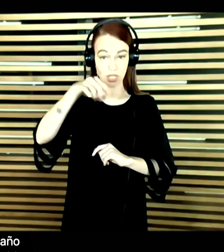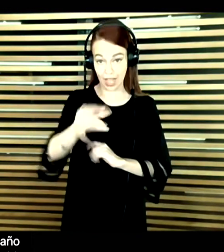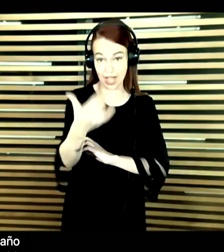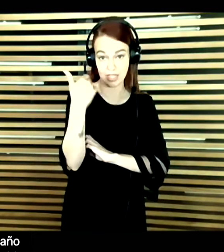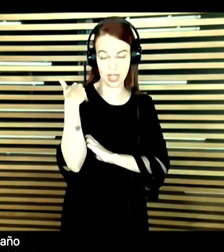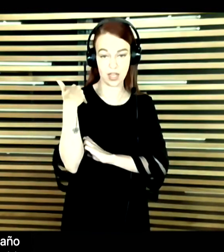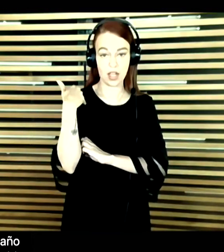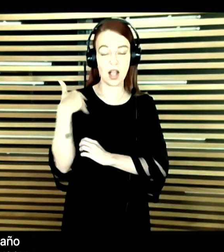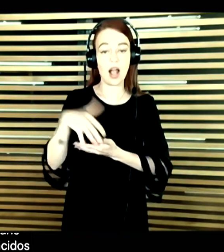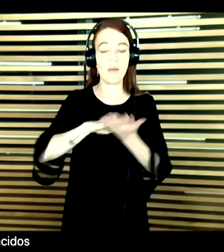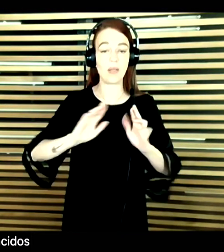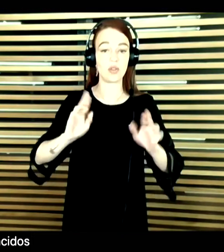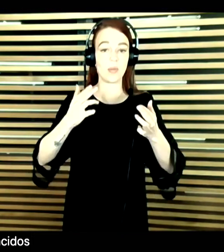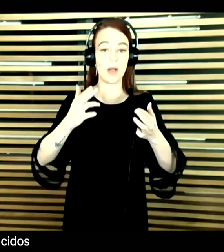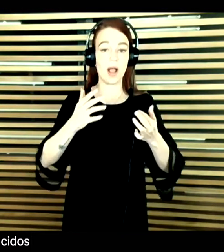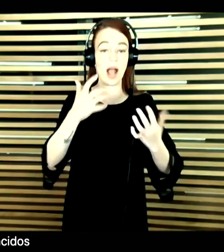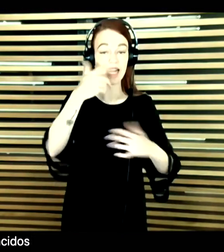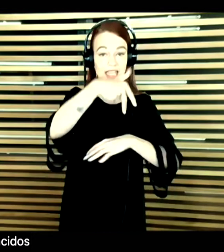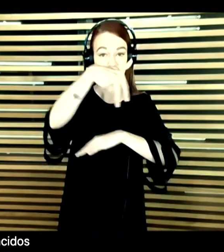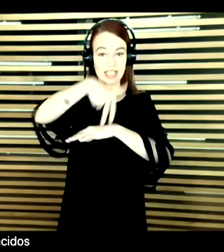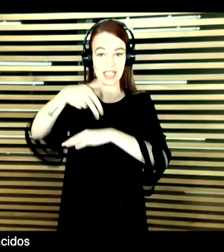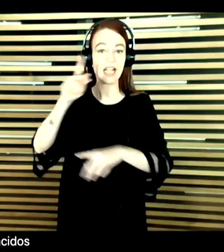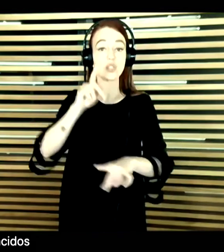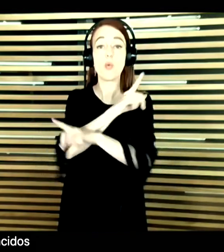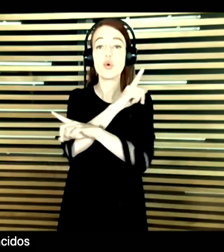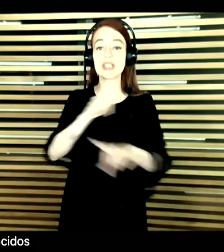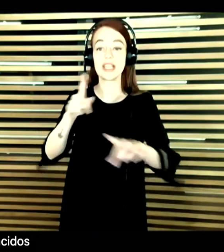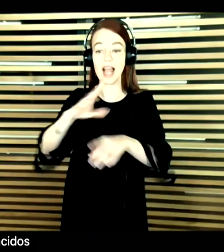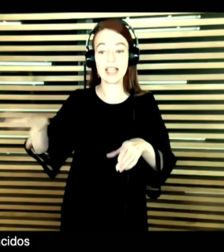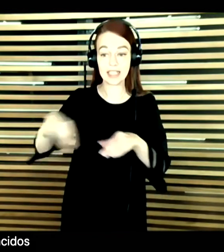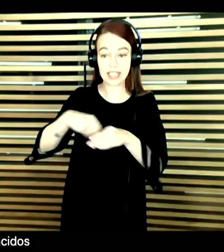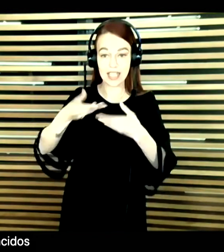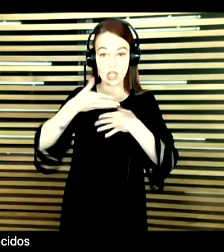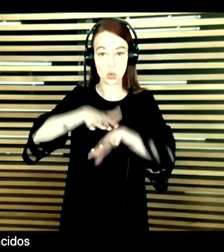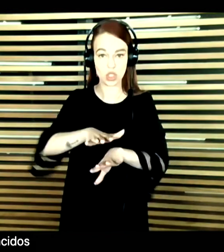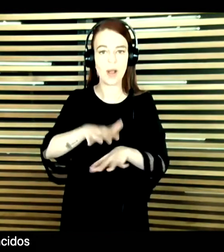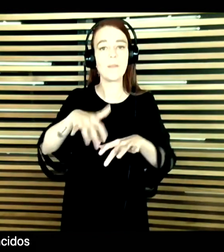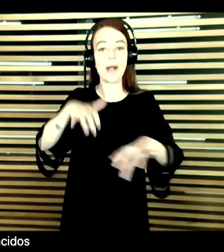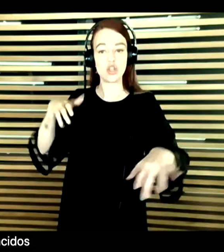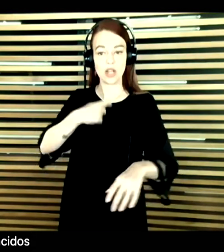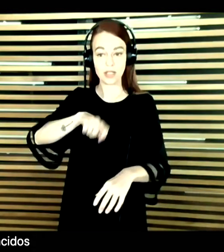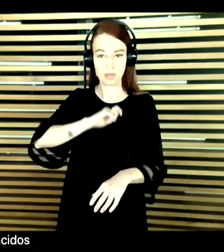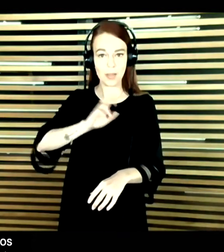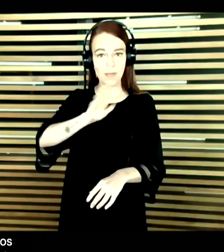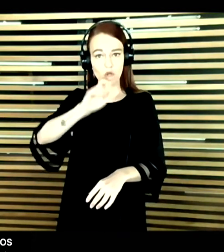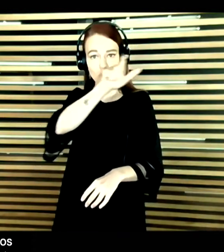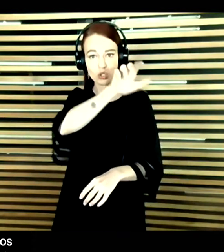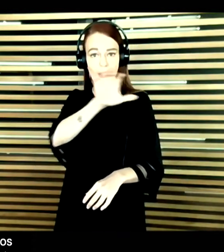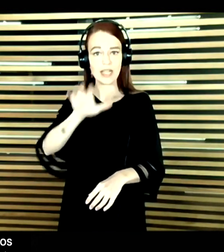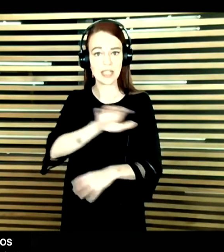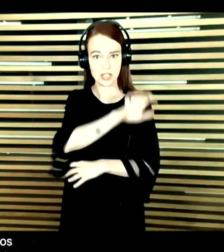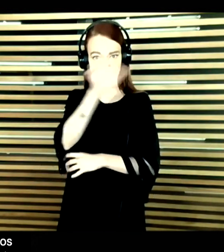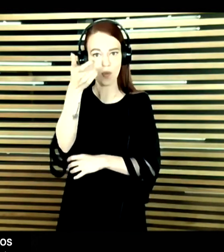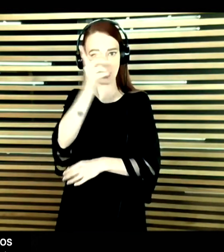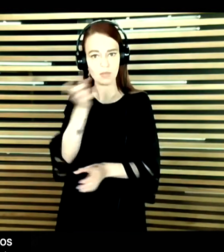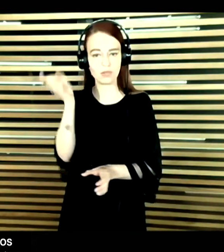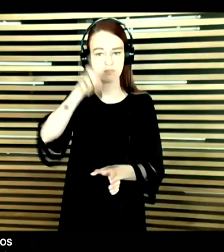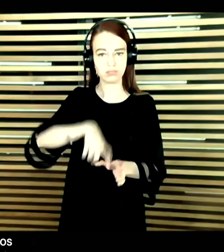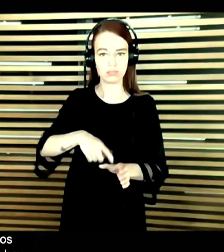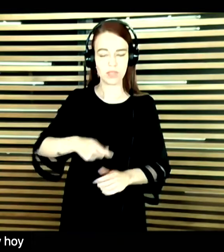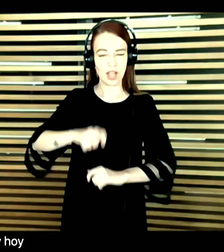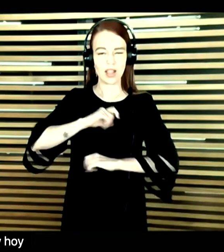escénicas y musicales inclusivas, la mayoría de nuestro país, pero también de otros países europeos. Y lo que nos hace